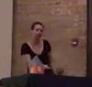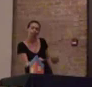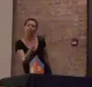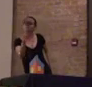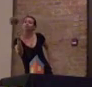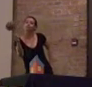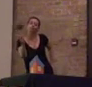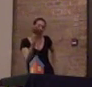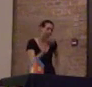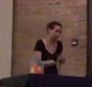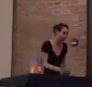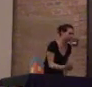cá.